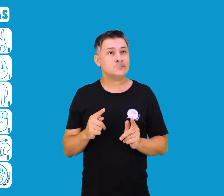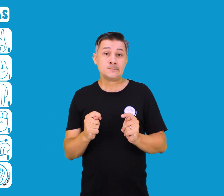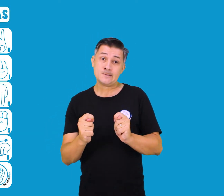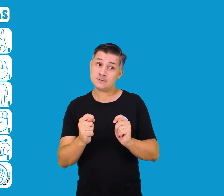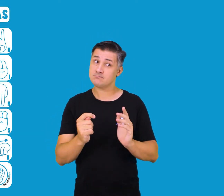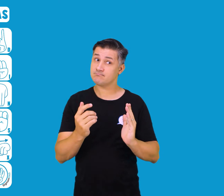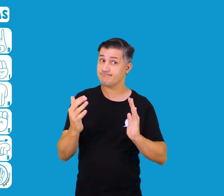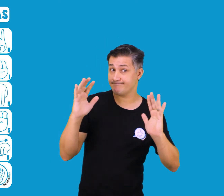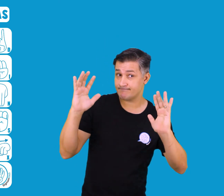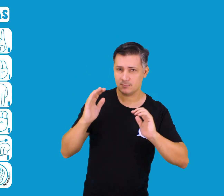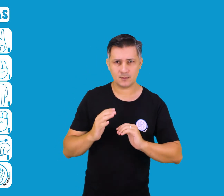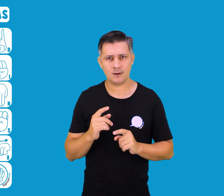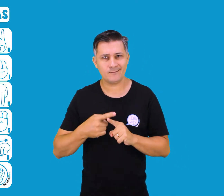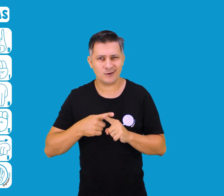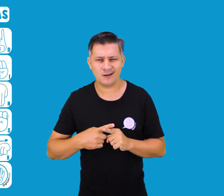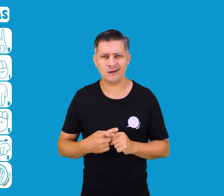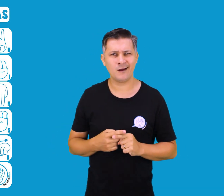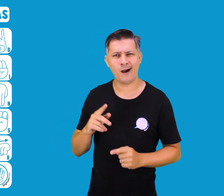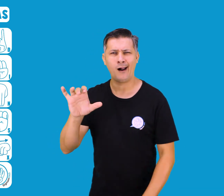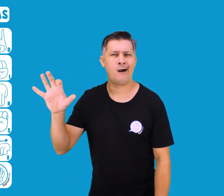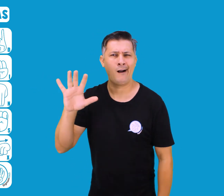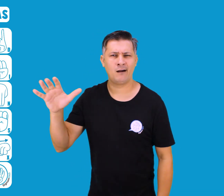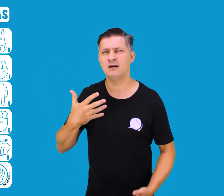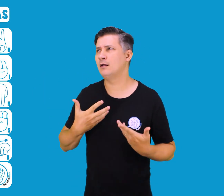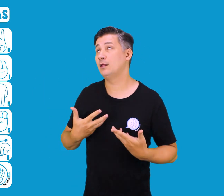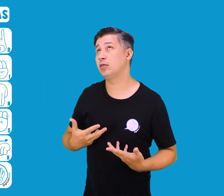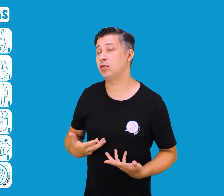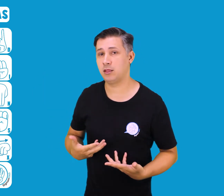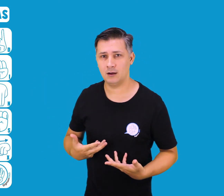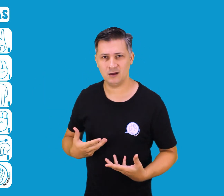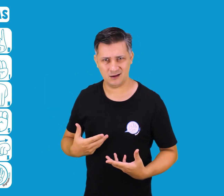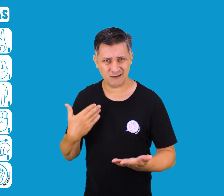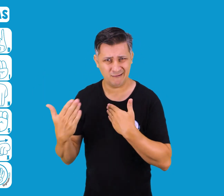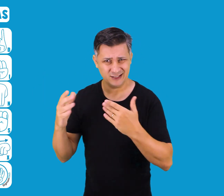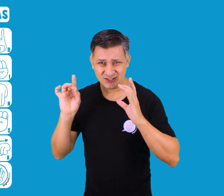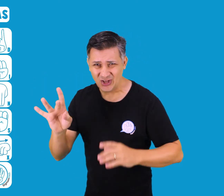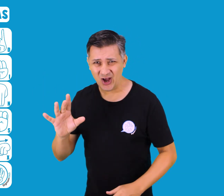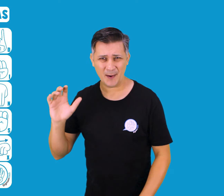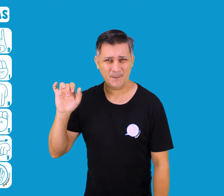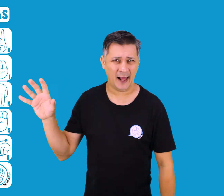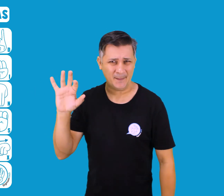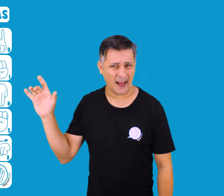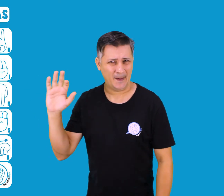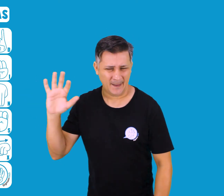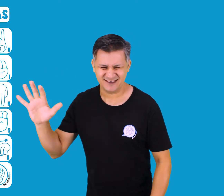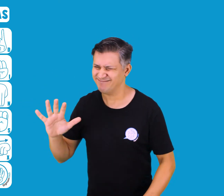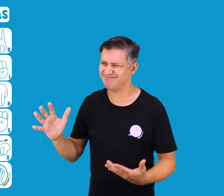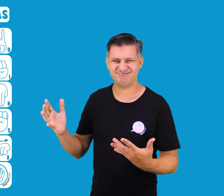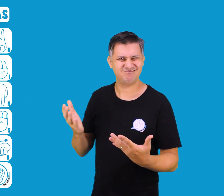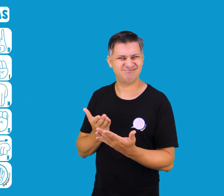adequada, com parcimônia, porque consideram cansativo e pouco produtivo um diálogo baseado apenas na